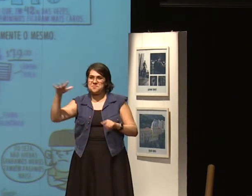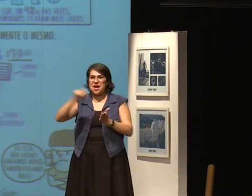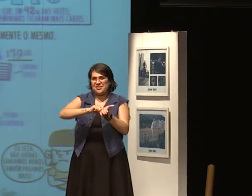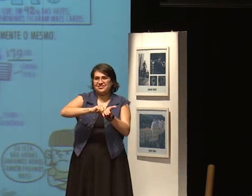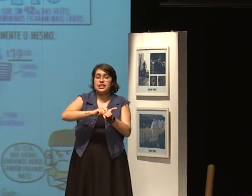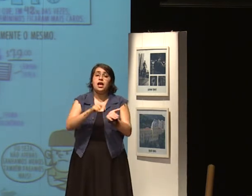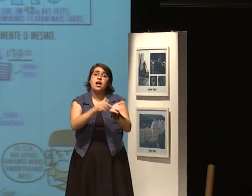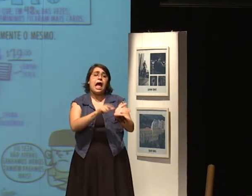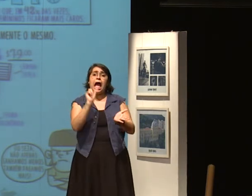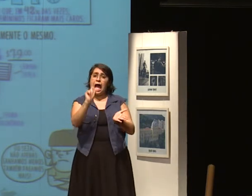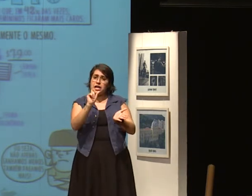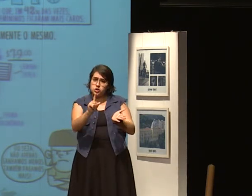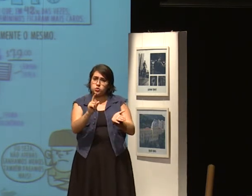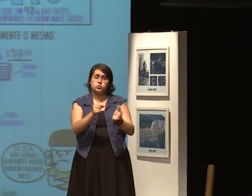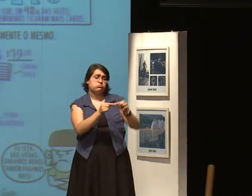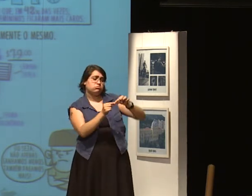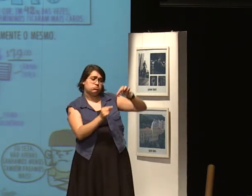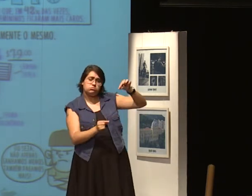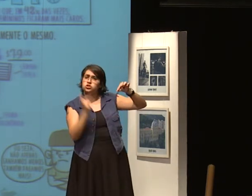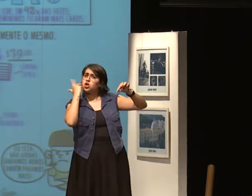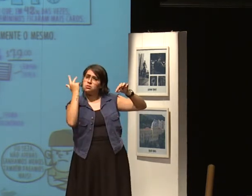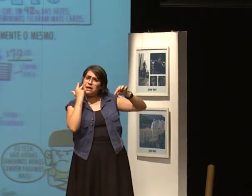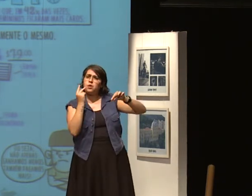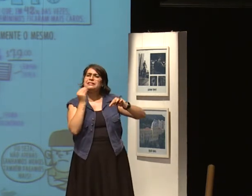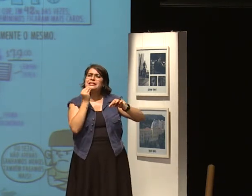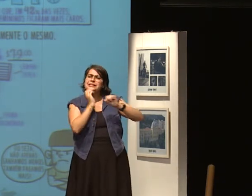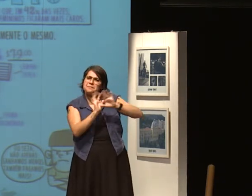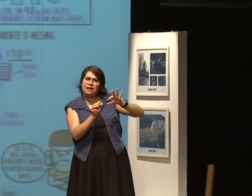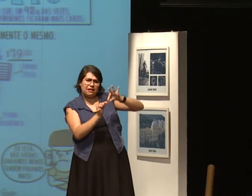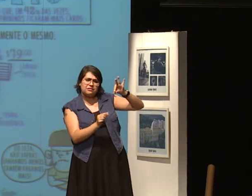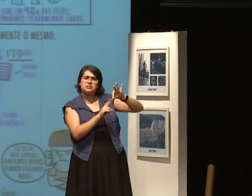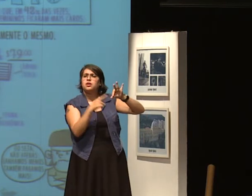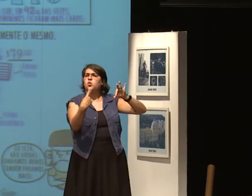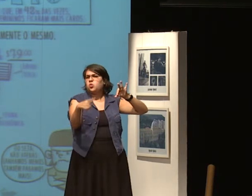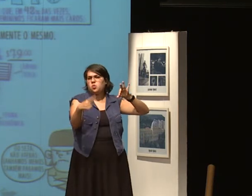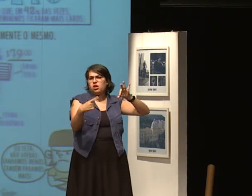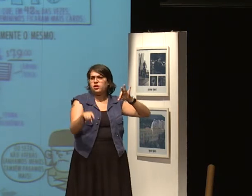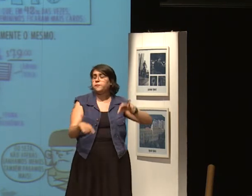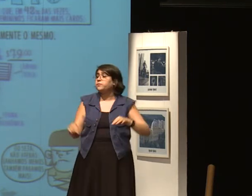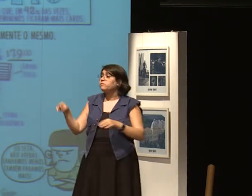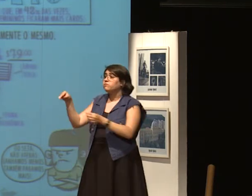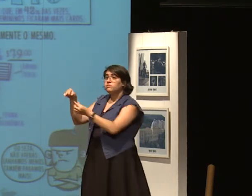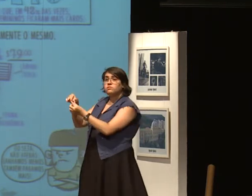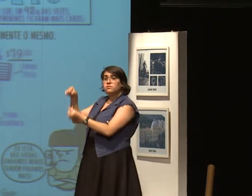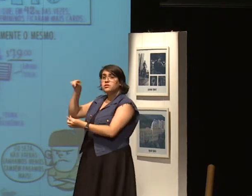uma caneta Bic, ela azul, normal, comum, transparente, custava